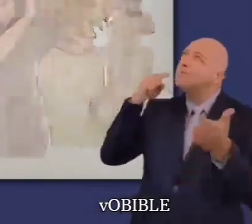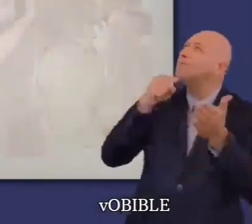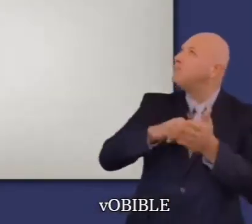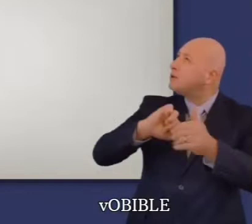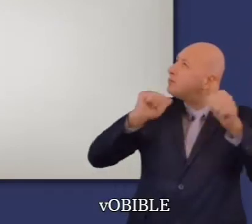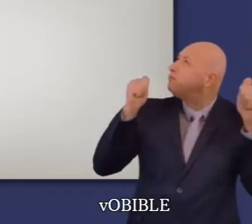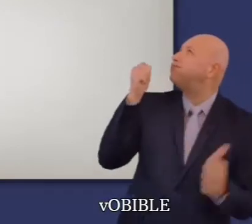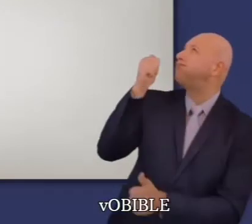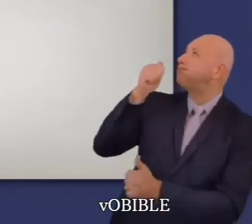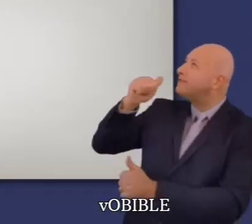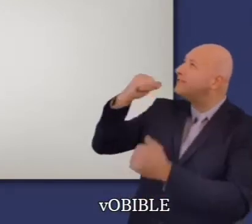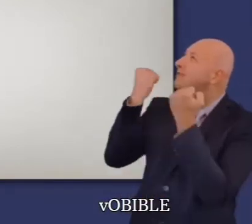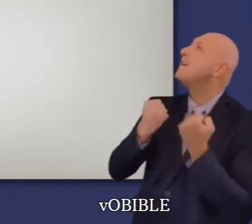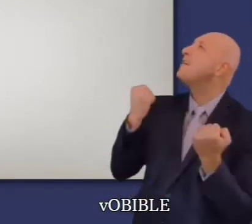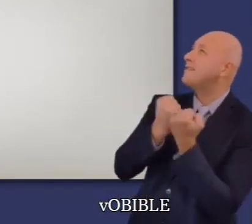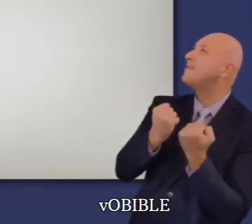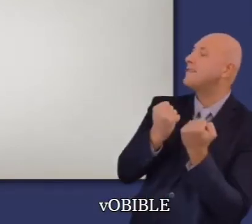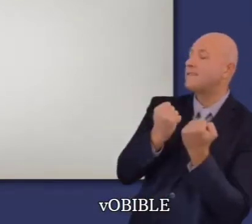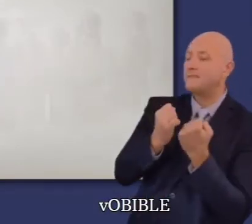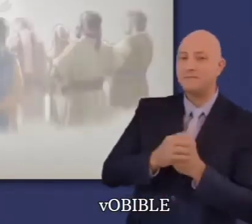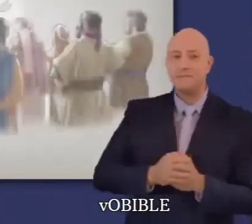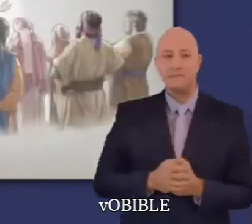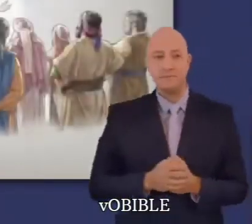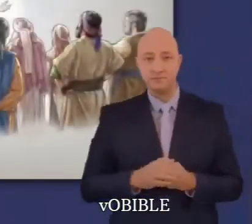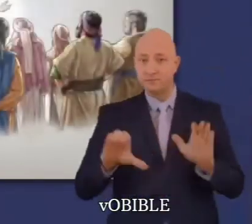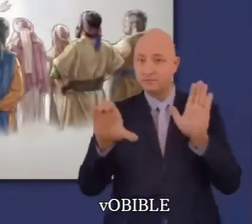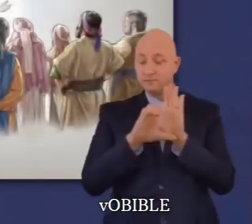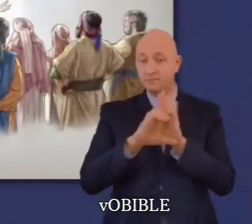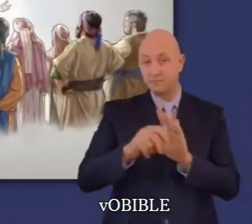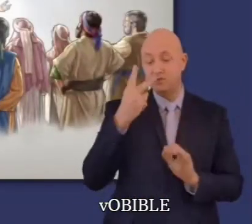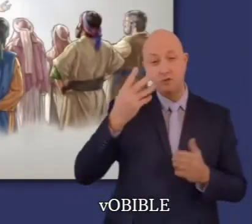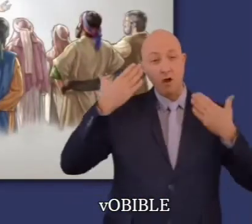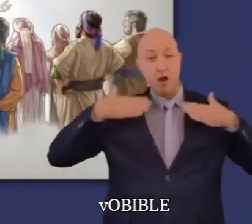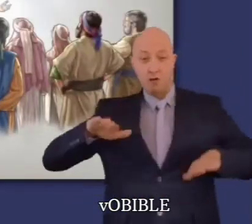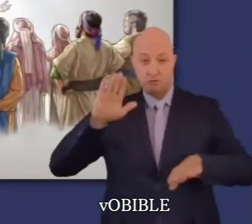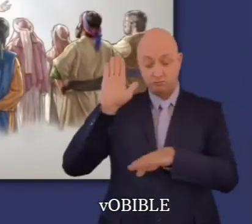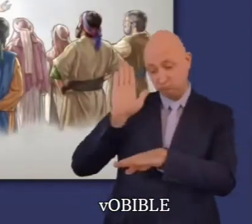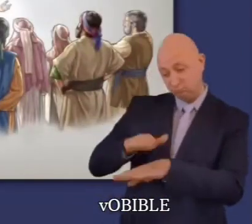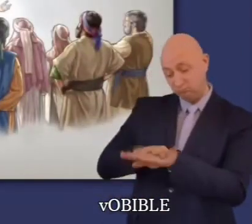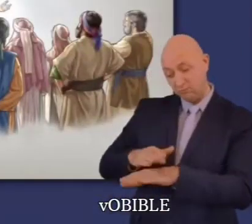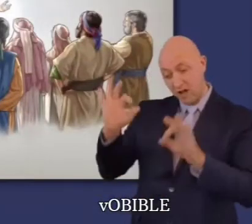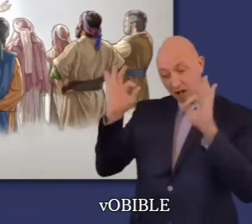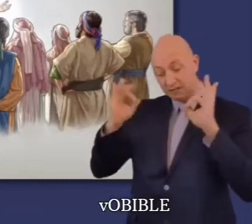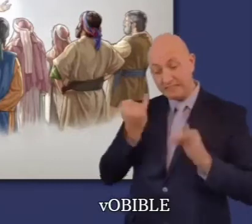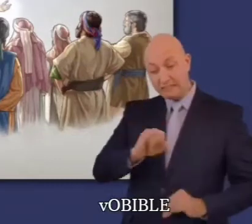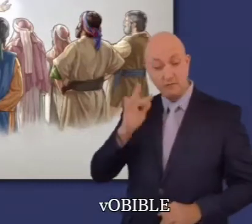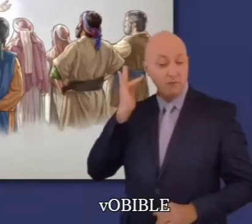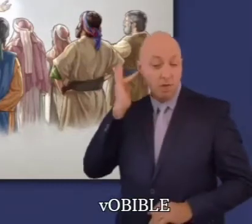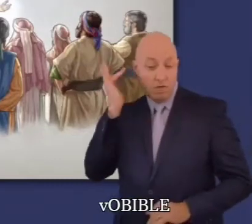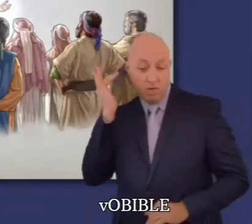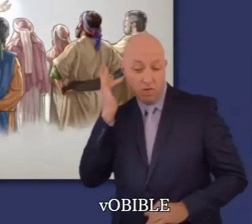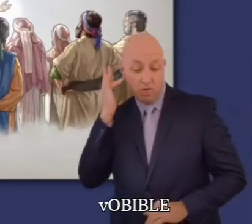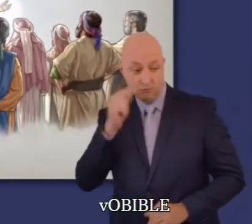Ce livre parle principalement des exploits des juges que Jéhovah a utilisés pour libérer son peuple de l'oppression.